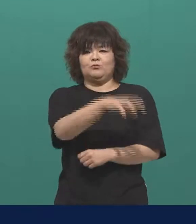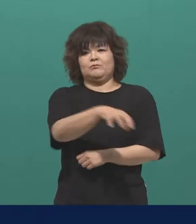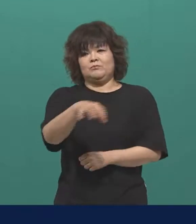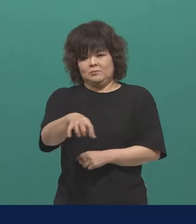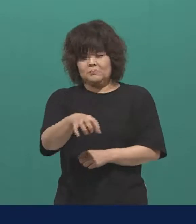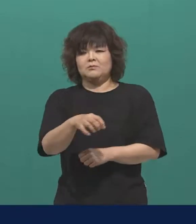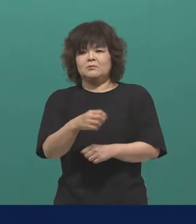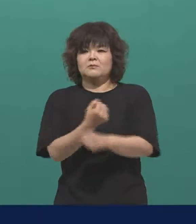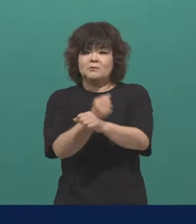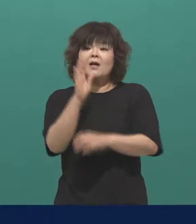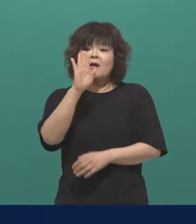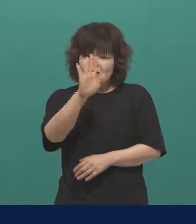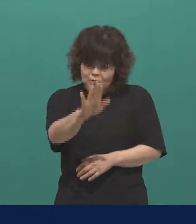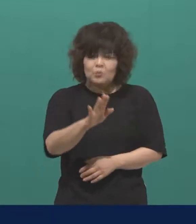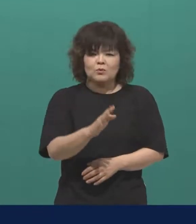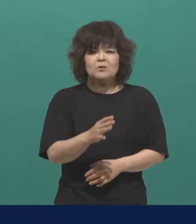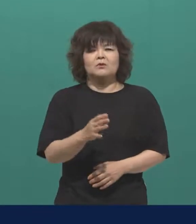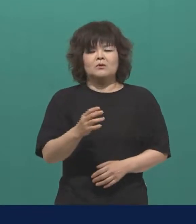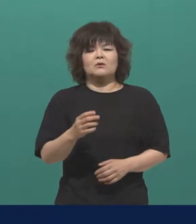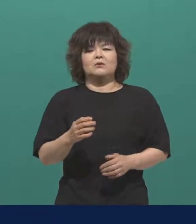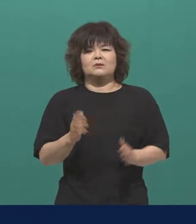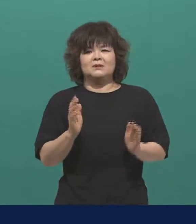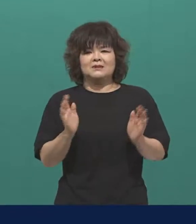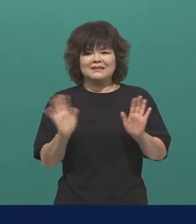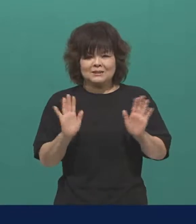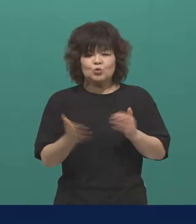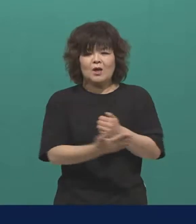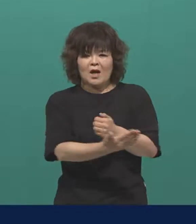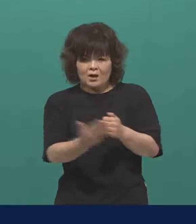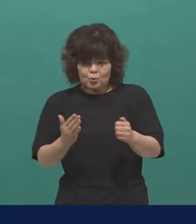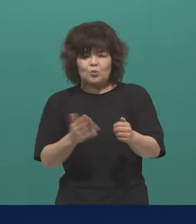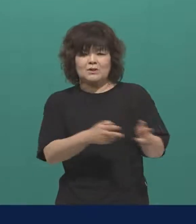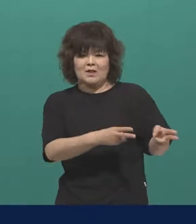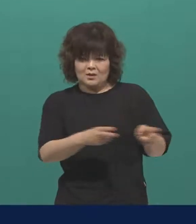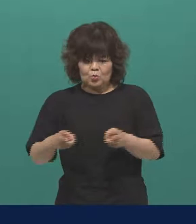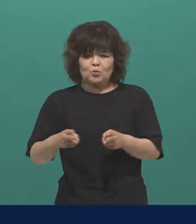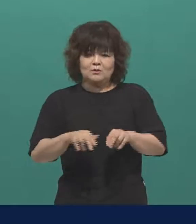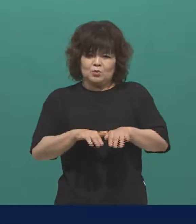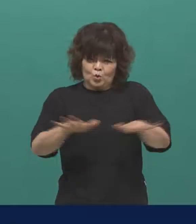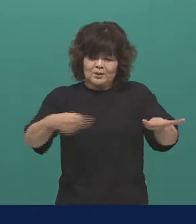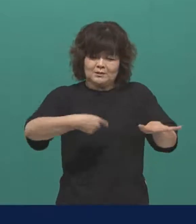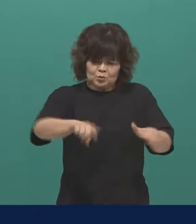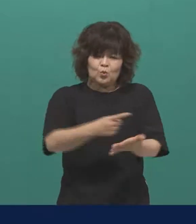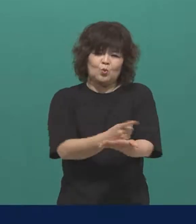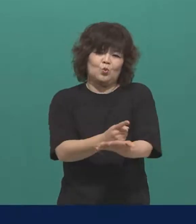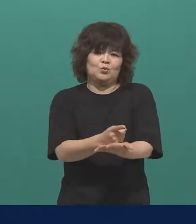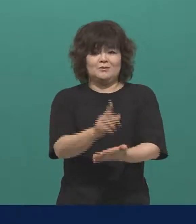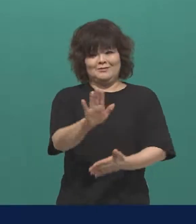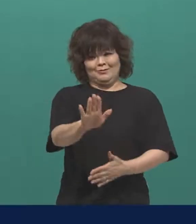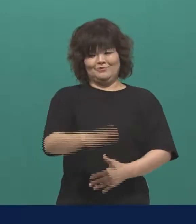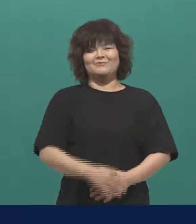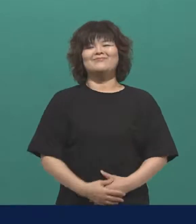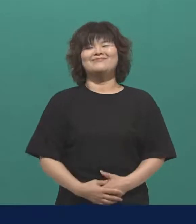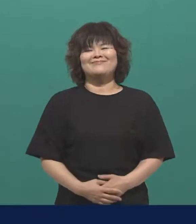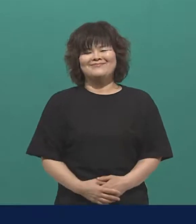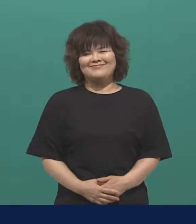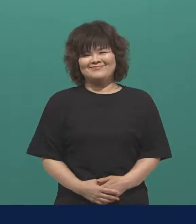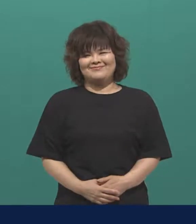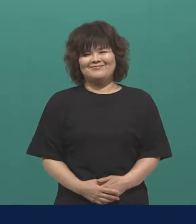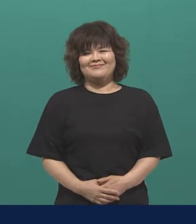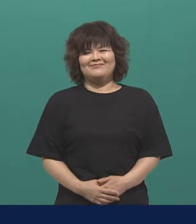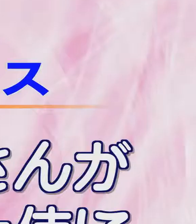園での検証を行った後、キッズガードの制度を広げていく方針です。